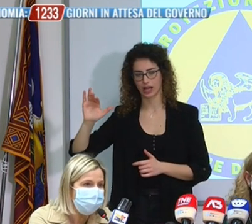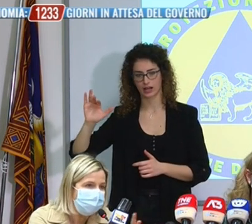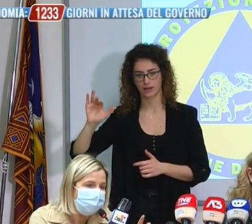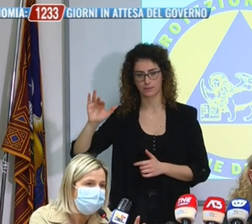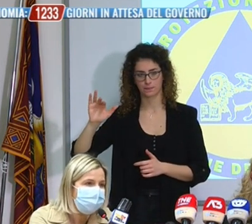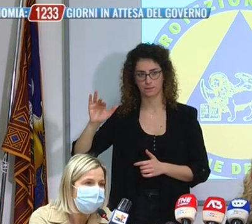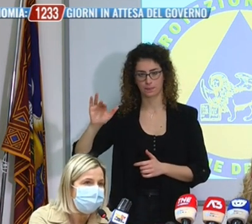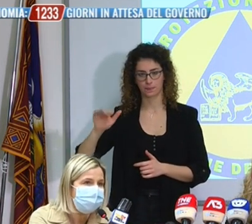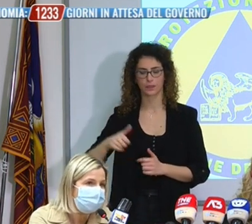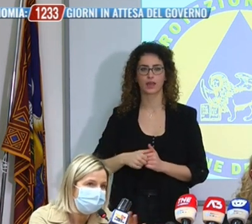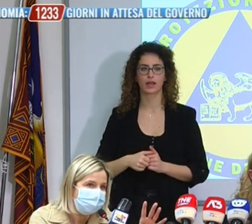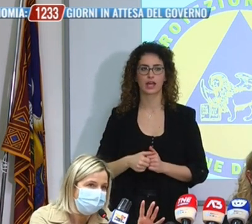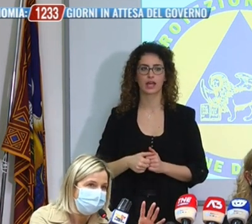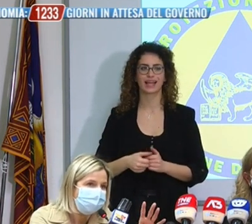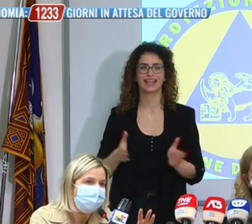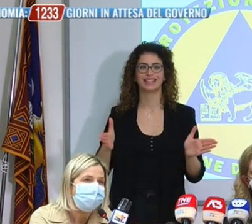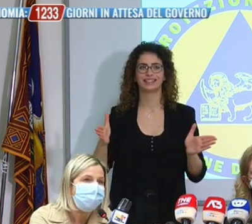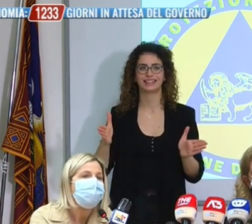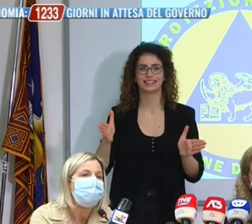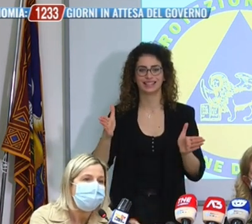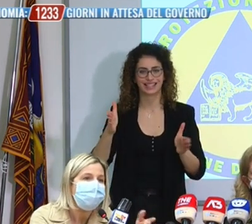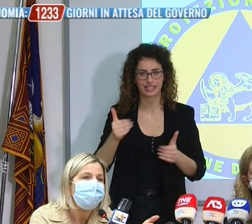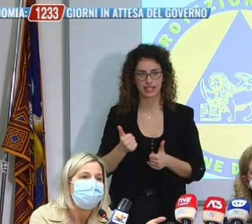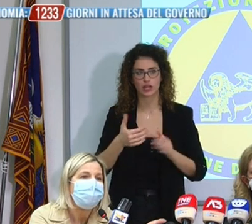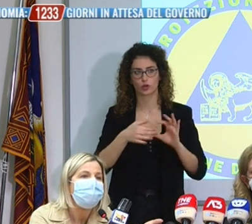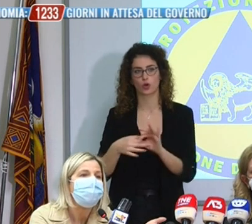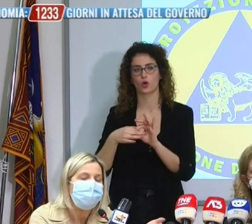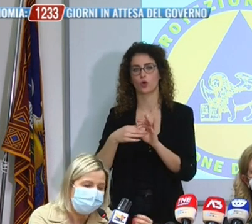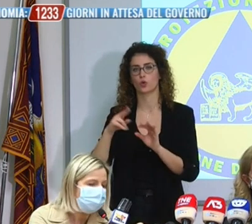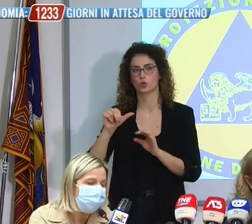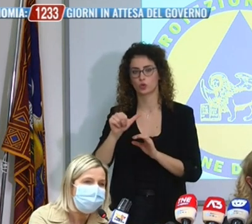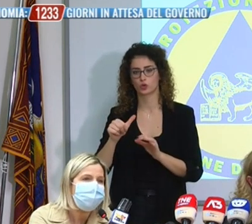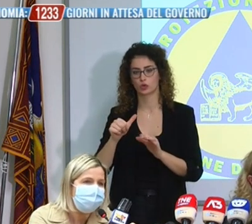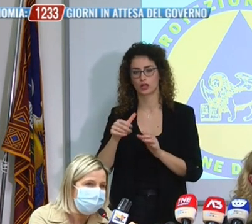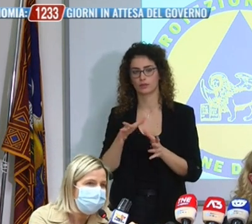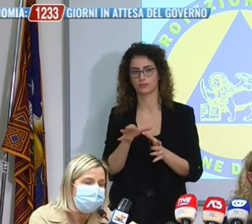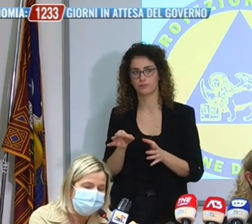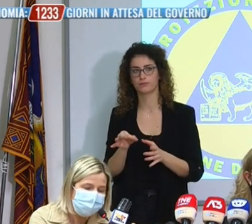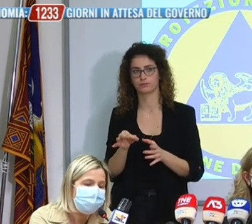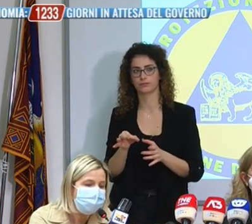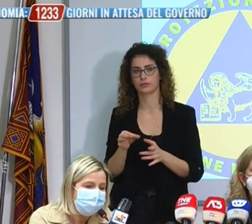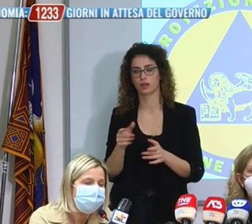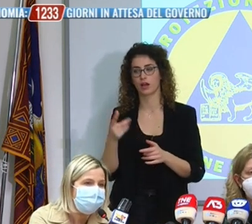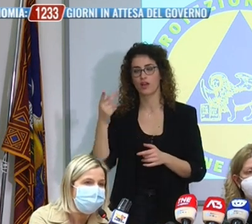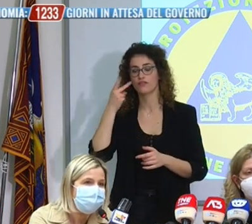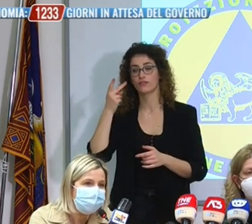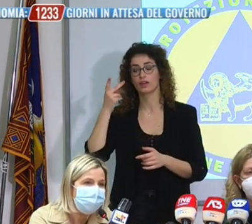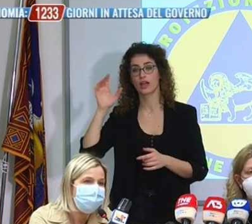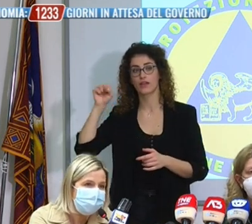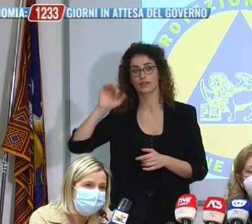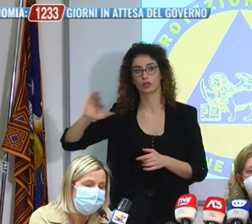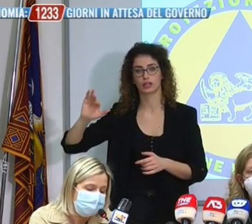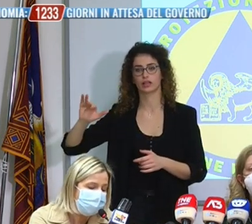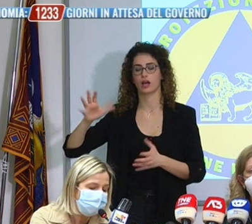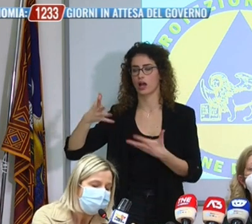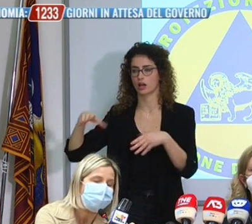con l'USL è quello del Veneto orientale. Dove però chiuderà tantissimo perché tutto sando una... Si chiude, ah, sì, così. Esatto. Sì, sì.